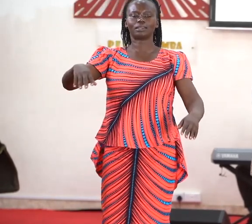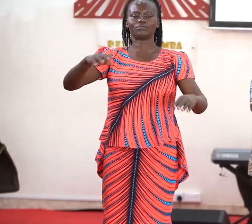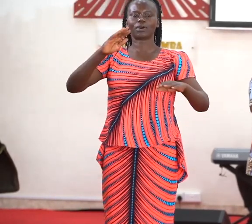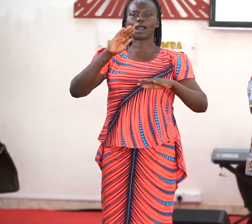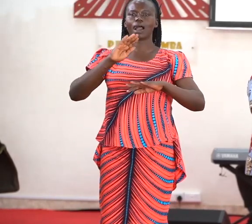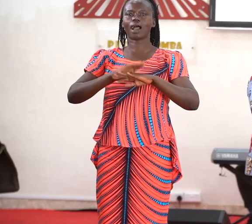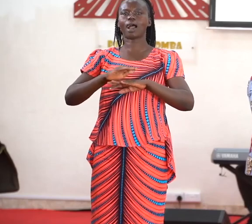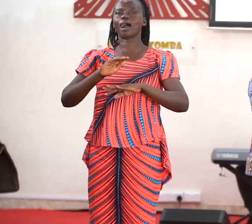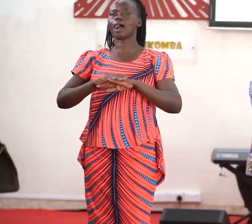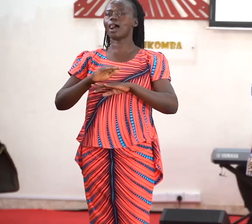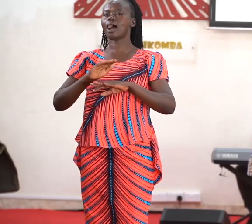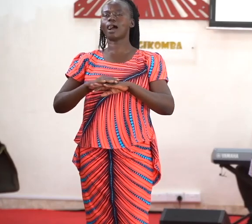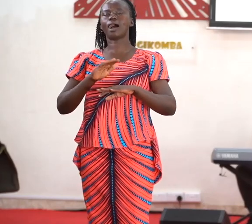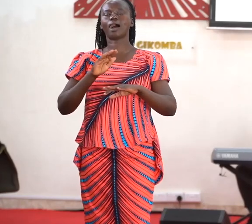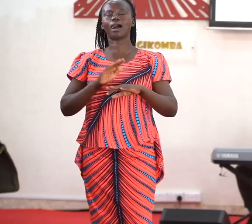hanifa.